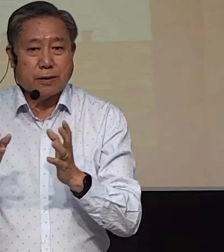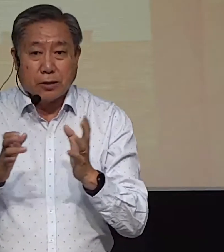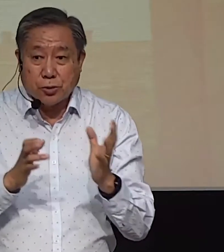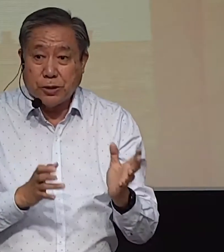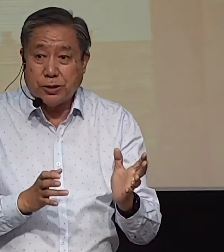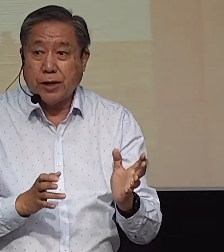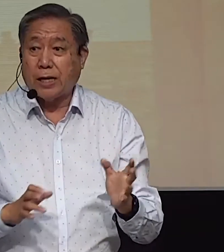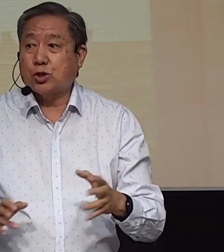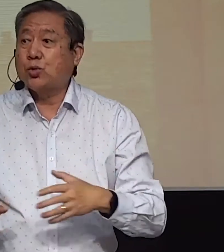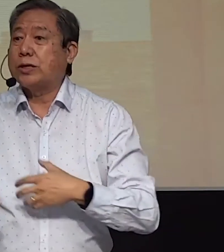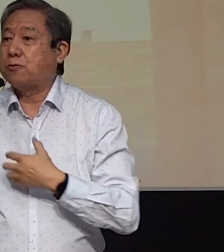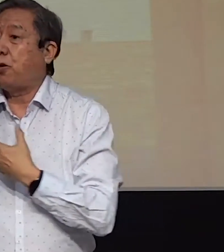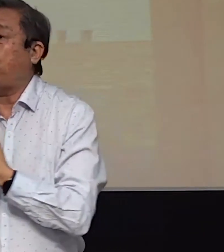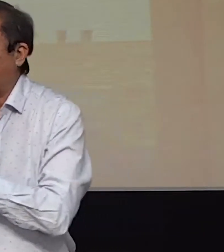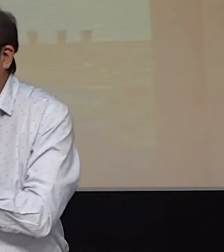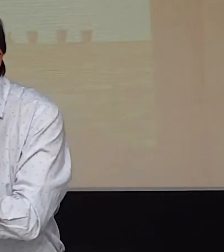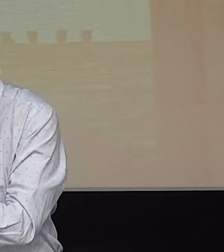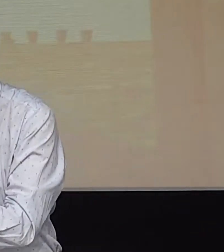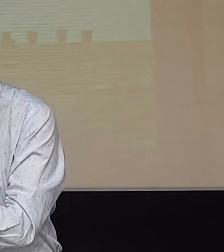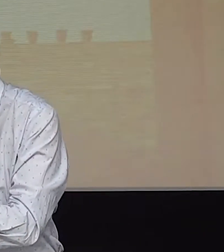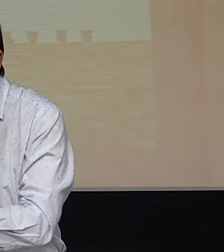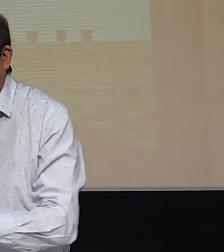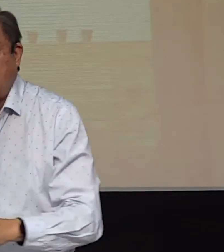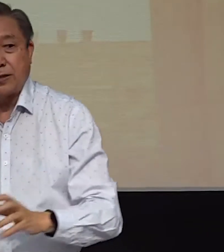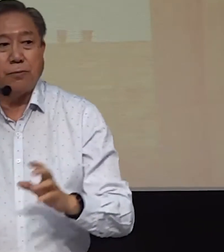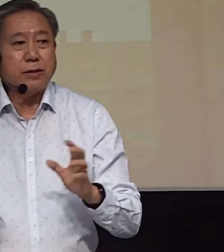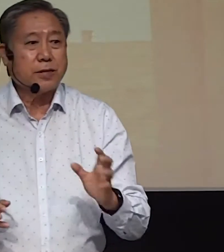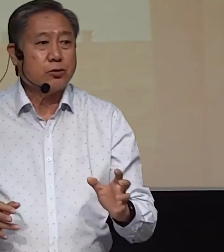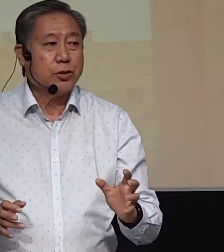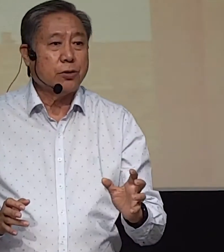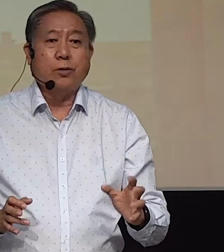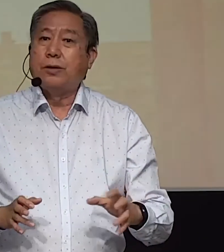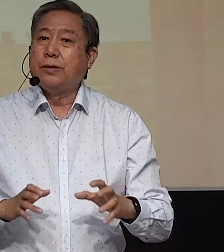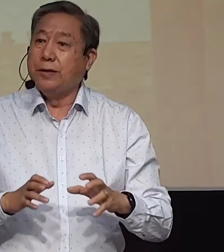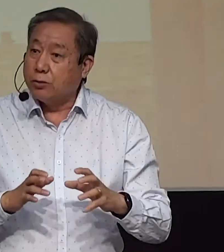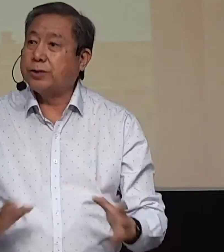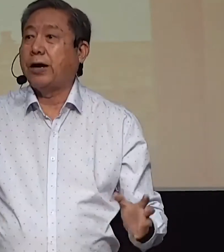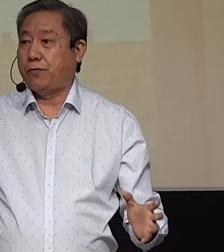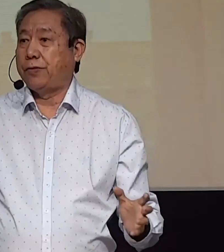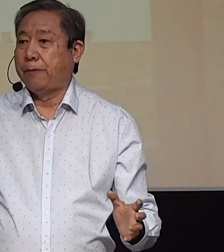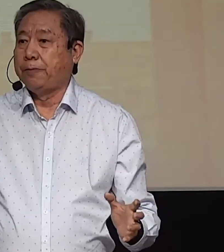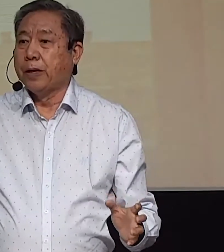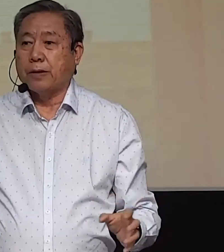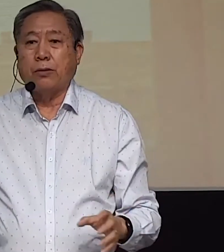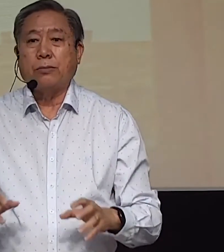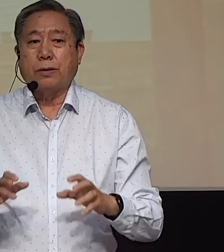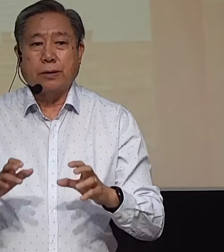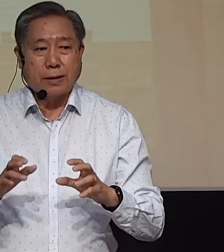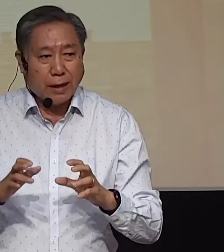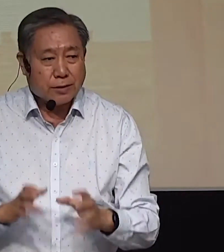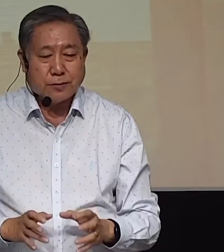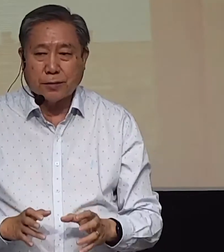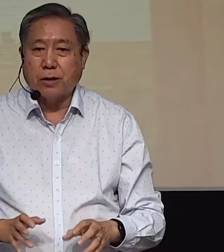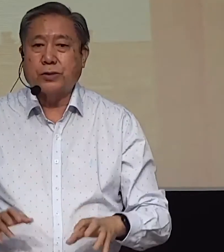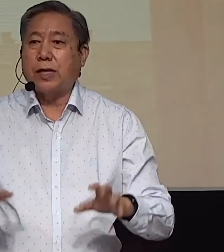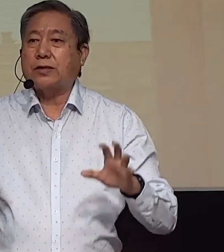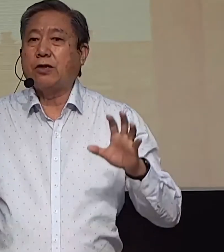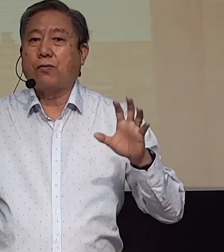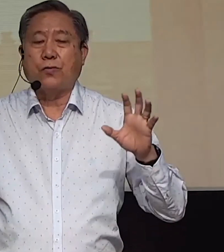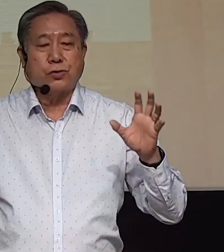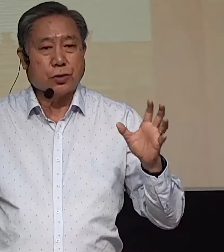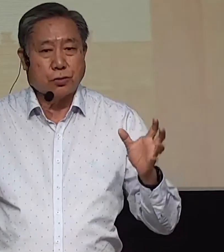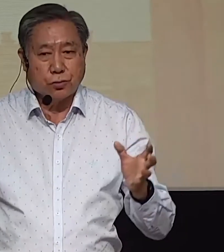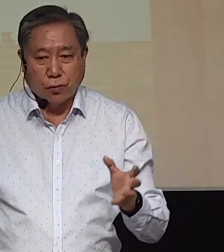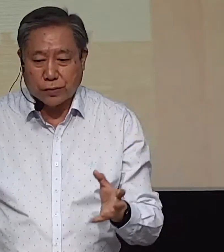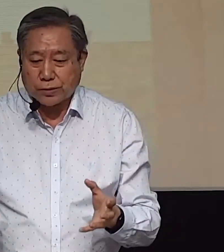ele transmitir as suas próprias palavras, esse mensageiro não serve. Então, graças a Deus, é assim